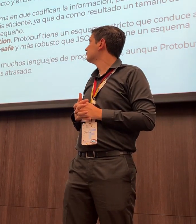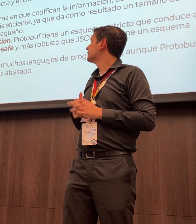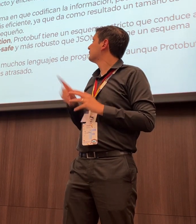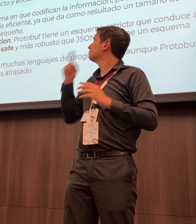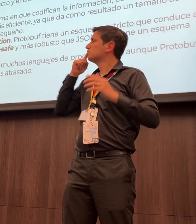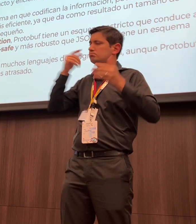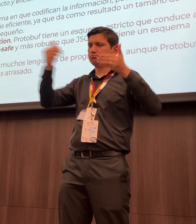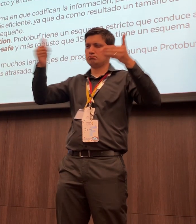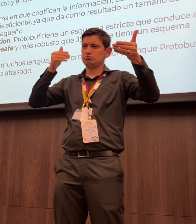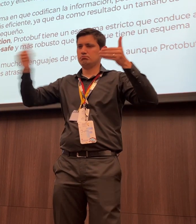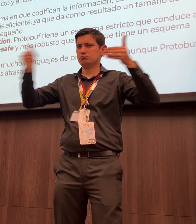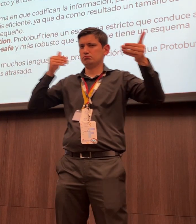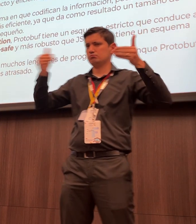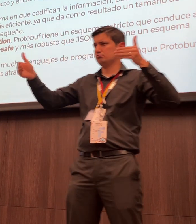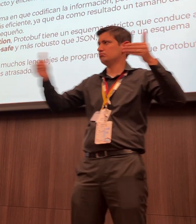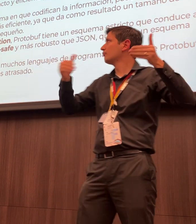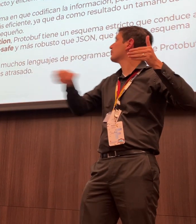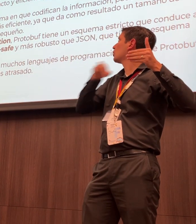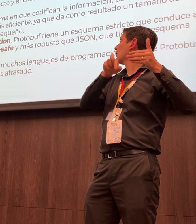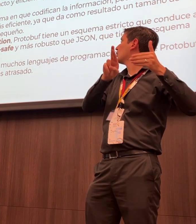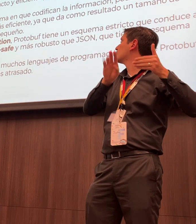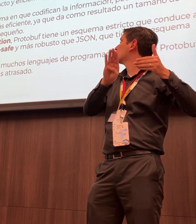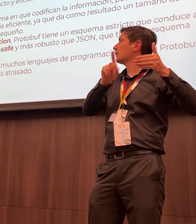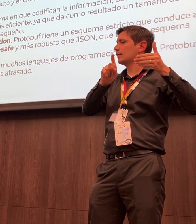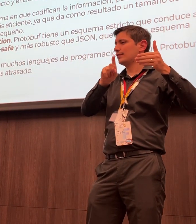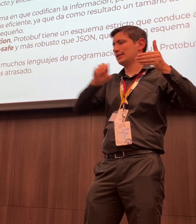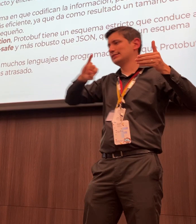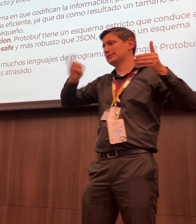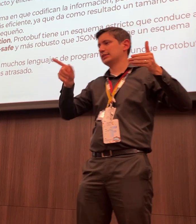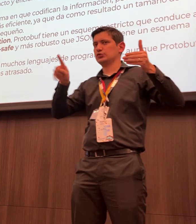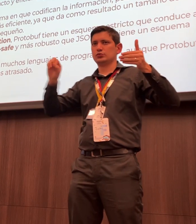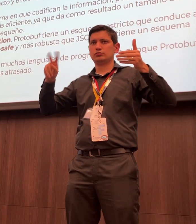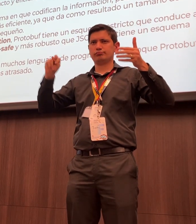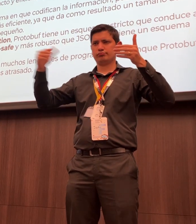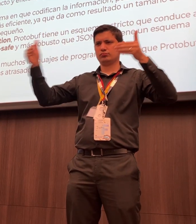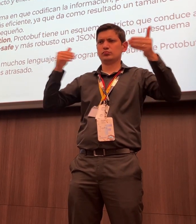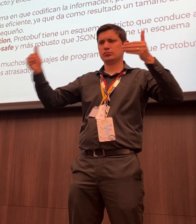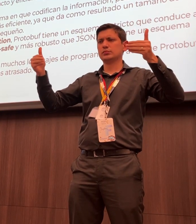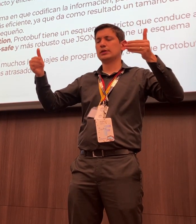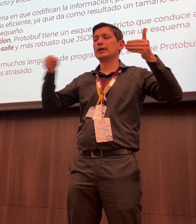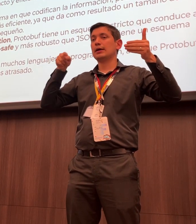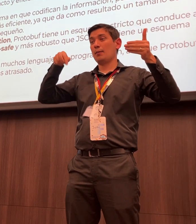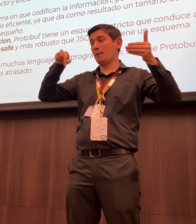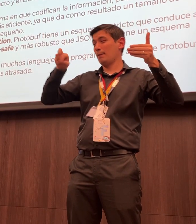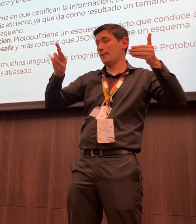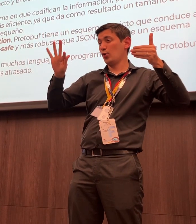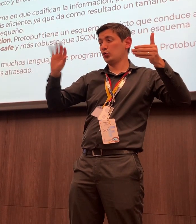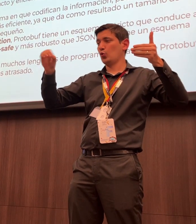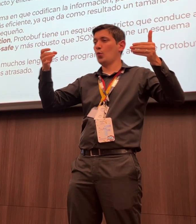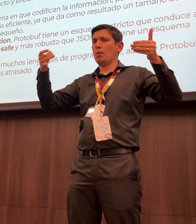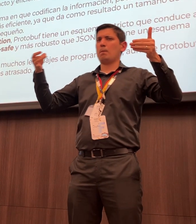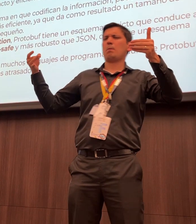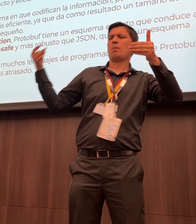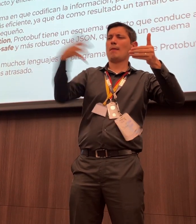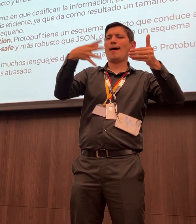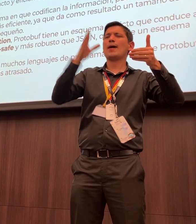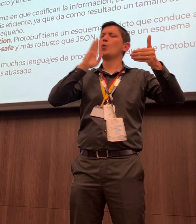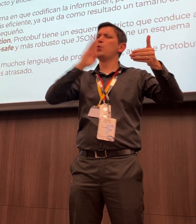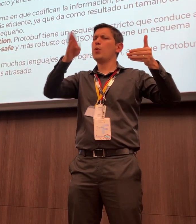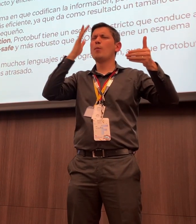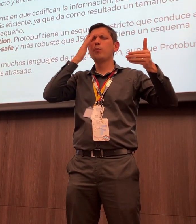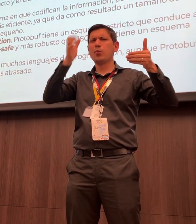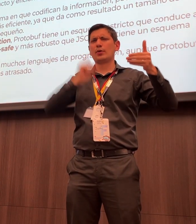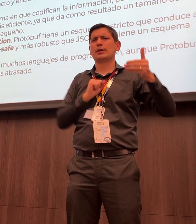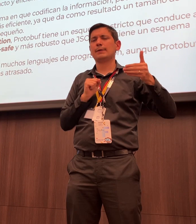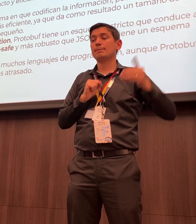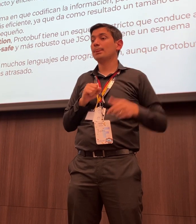comparación un poco con lo que sería protobuf versus JSON, ¿no? ¿Por qué es más rápido este protobuf? Básicamente porque cuando ustedes se han